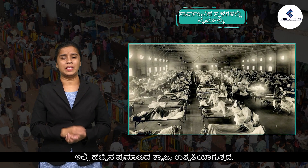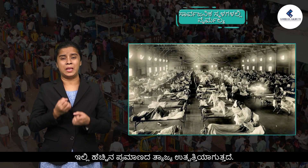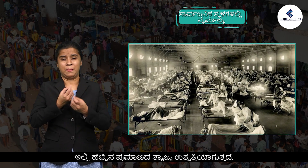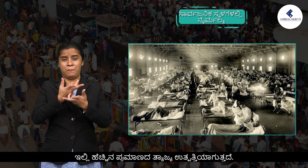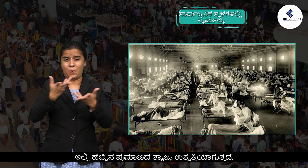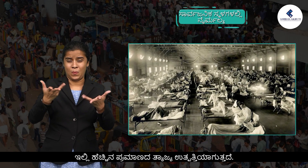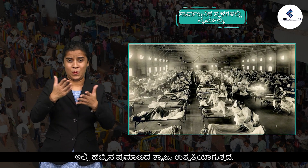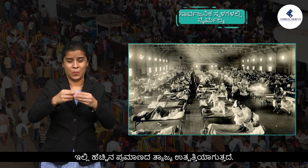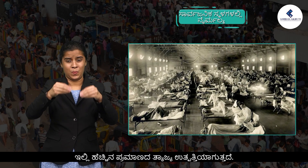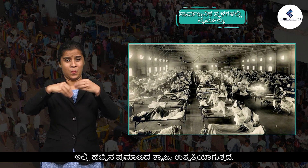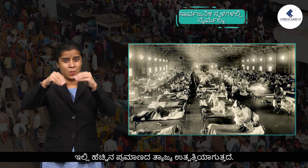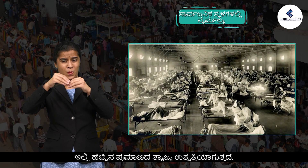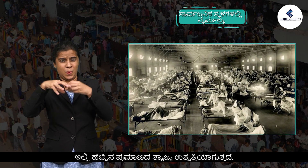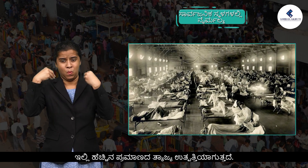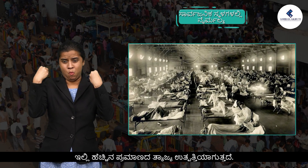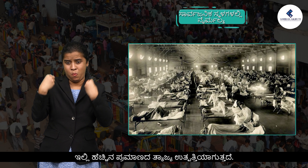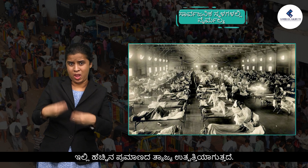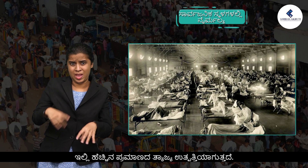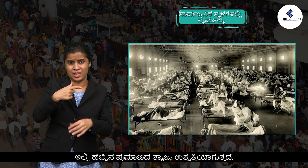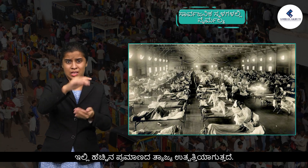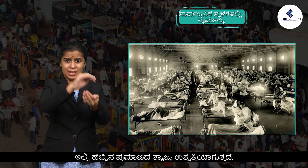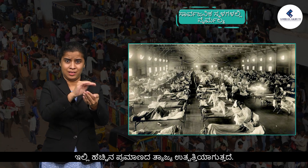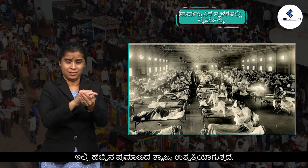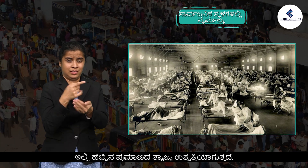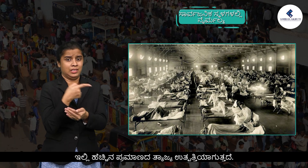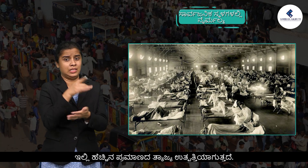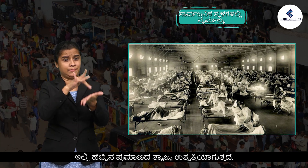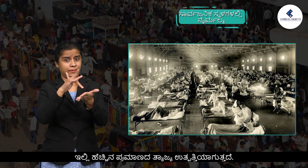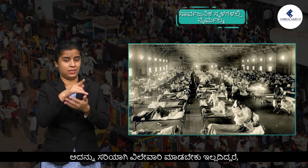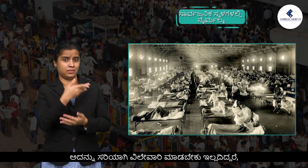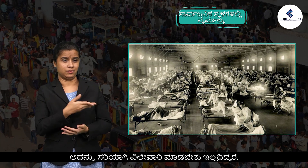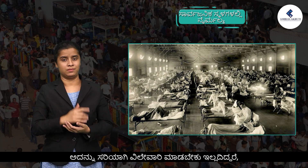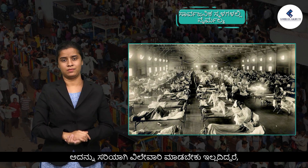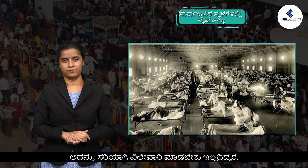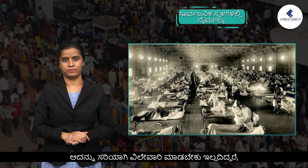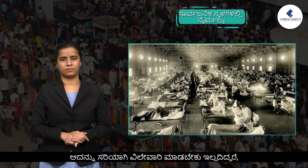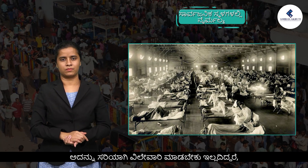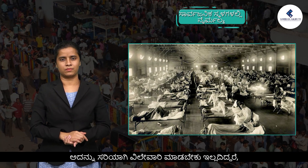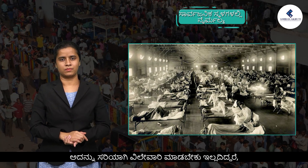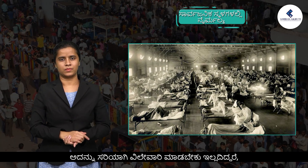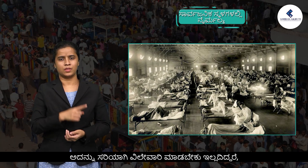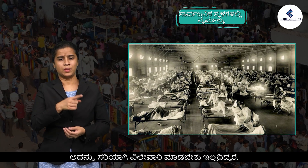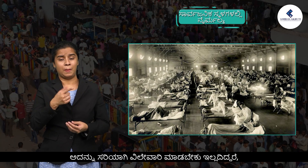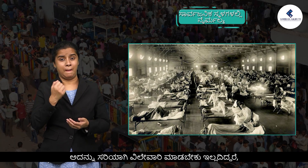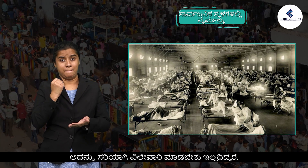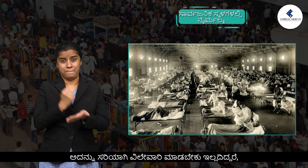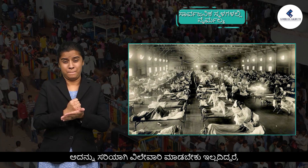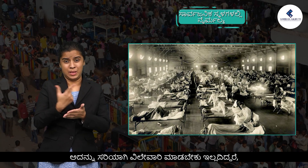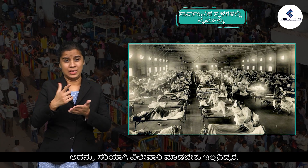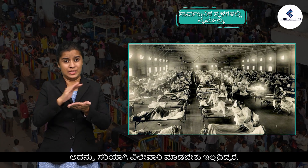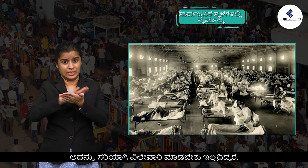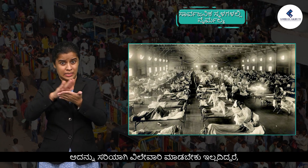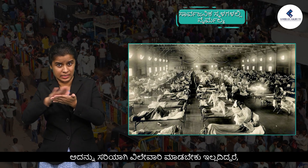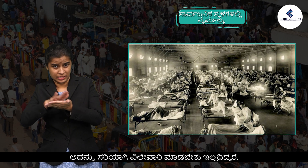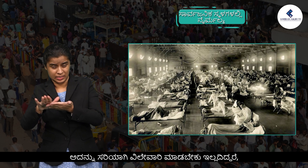ಇಲ್ಲಿ ಹೆಚ್ಚಿನ ಪ್ರಮಾಣದ ತ್ಯಾಜ್ಯ ಉತ್ಪತ್ತಿಯಾಗುತ್ತದೆ. ಅದನ್ನು ಸರಿಯಾಗಿ ವಿಲೇವಾರಿ